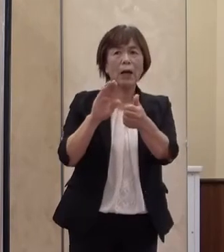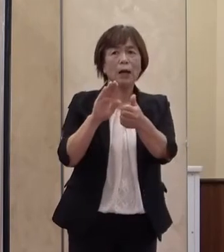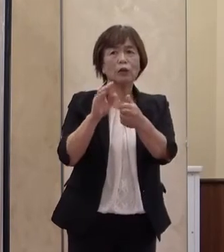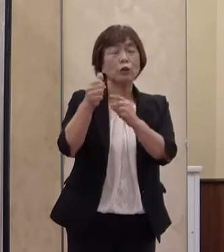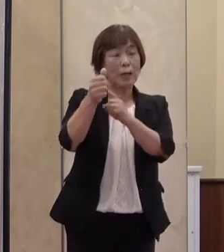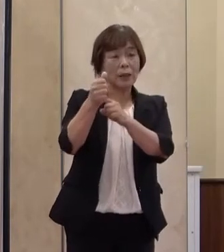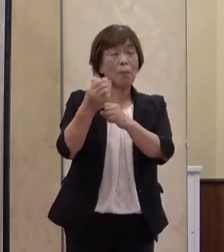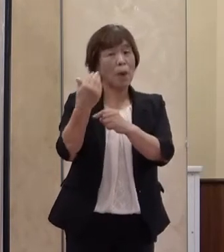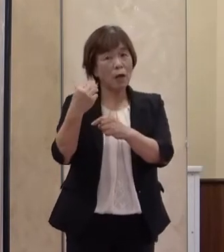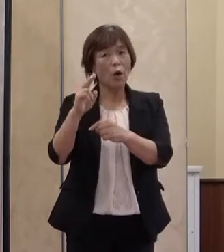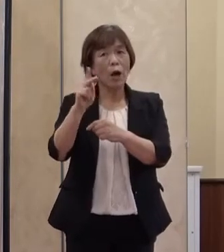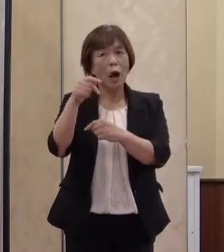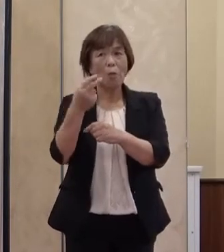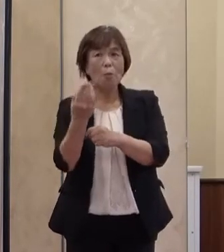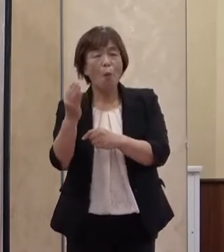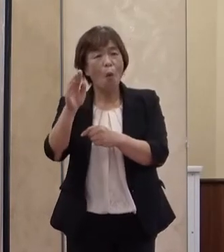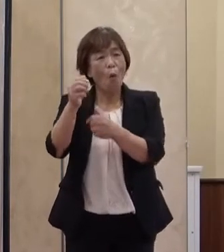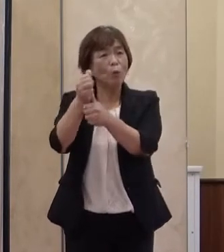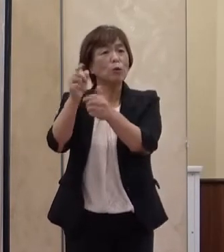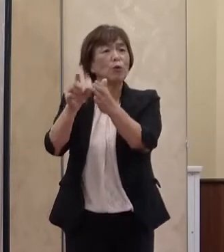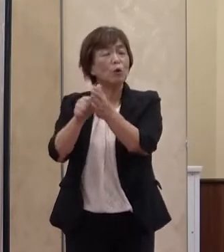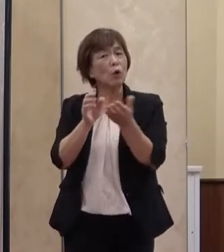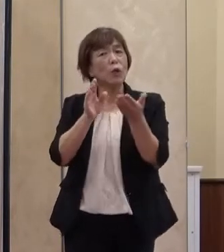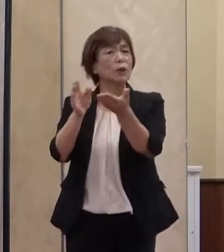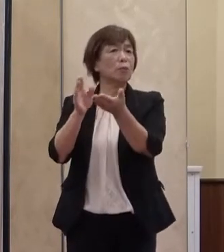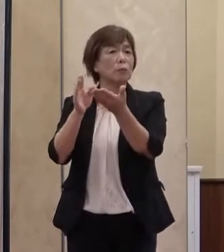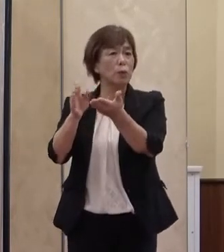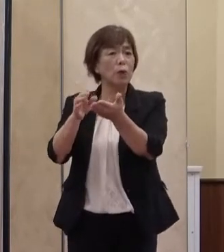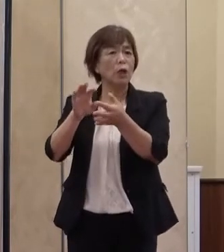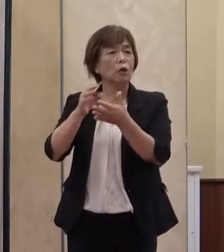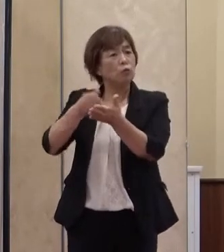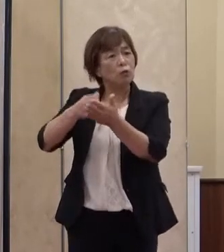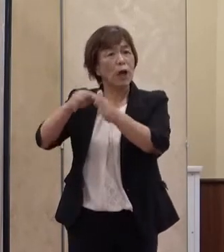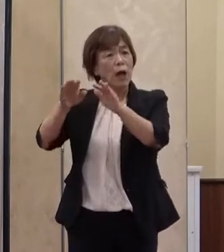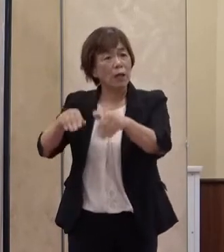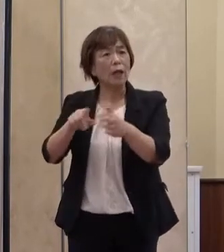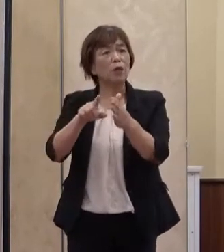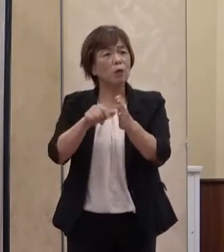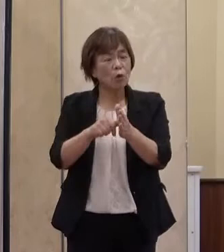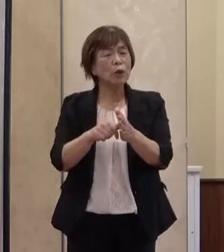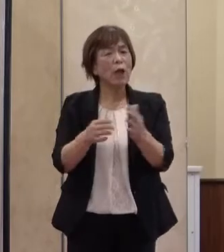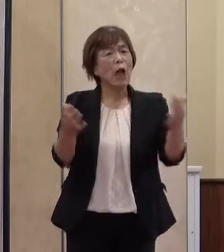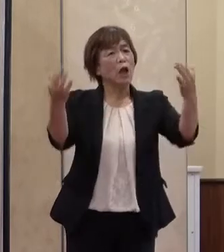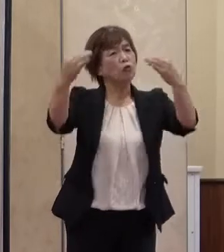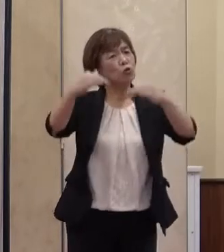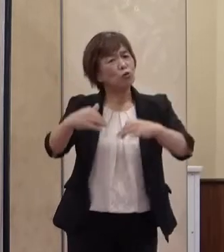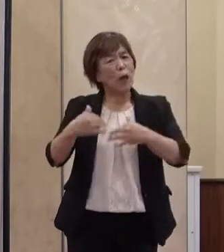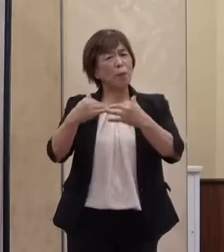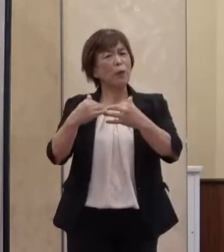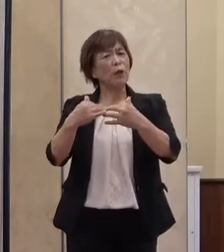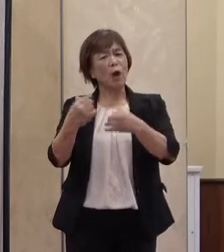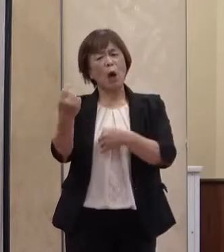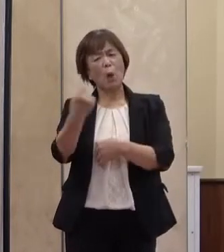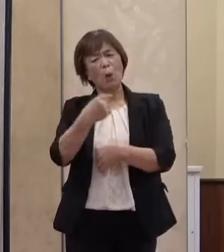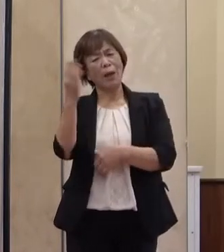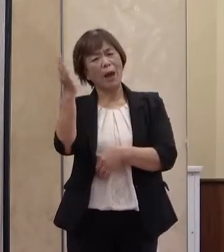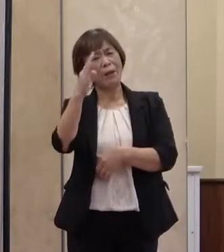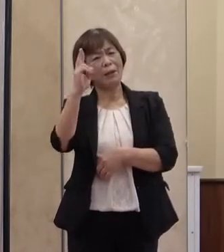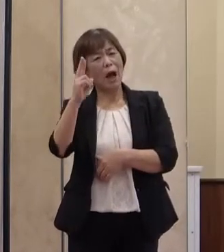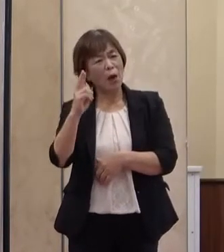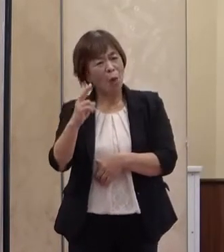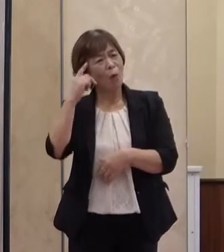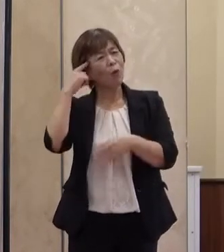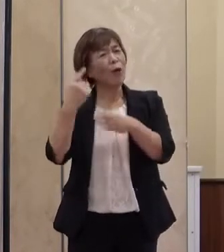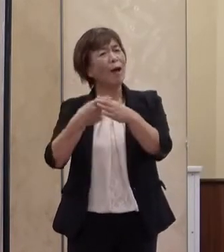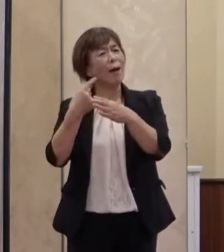その大阪が津波で水没するリスクについて伝えたところ、来ないでしょうという楽観的な返事を